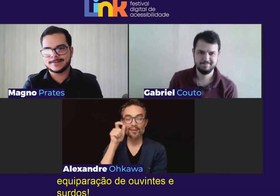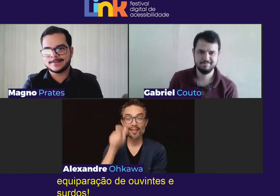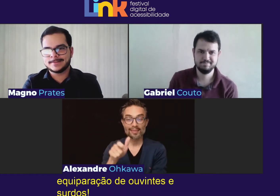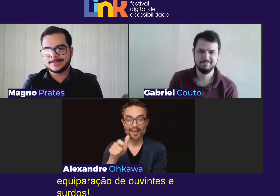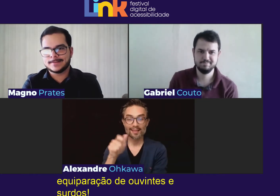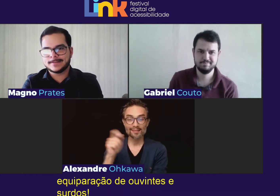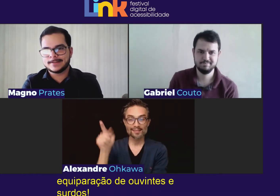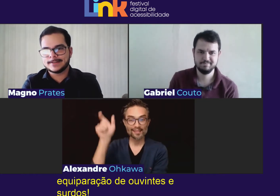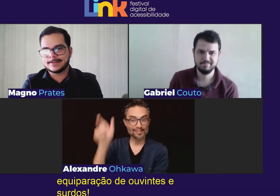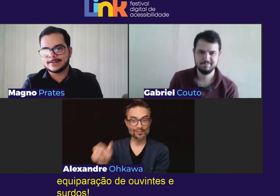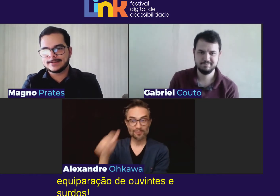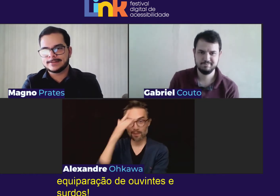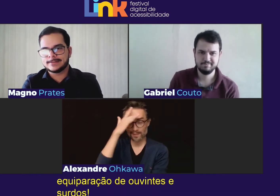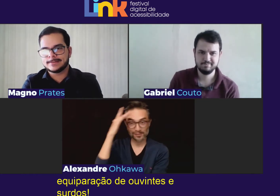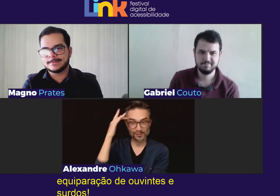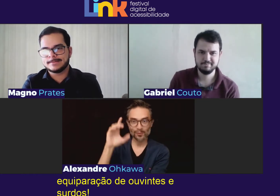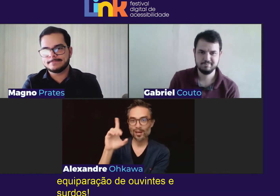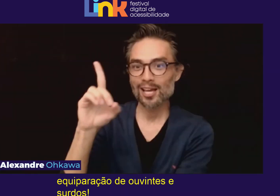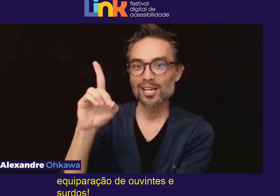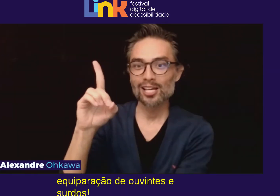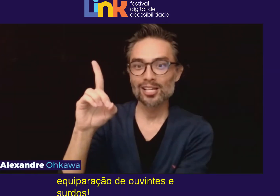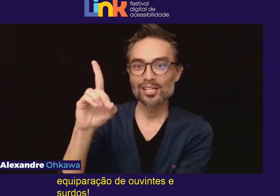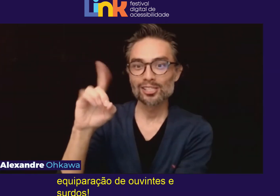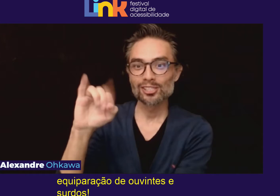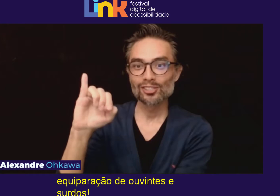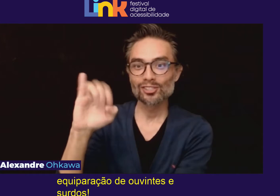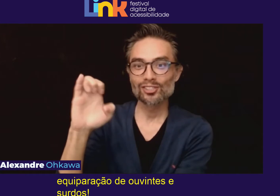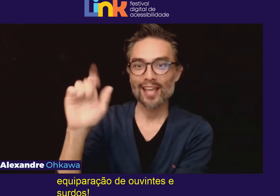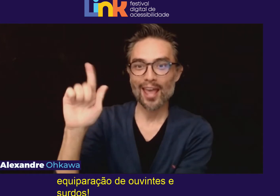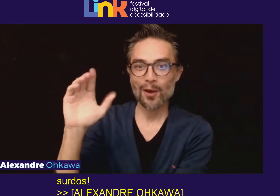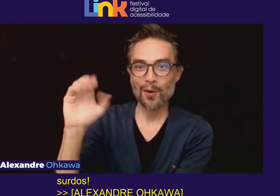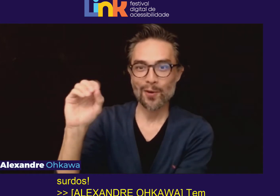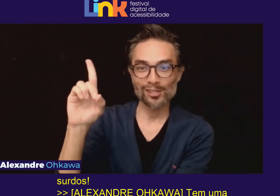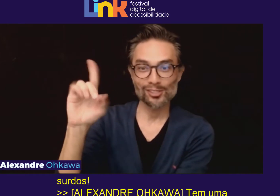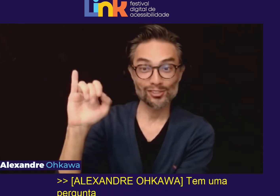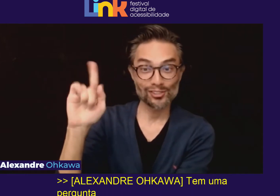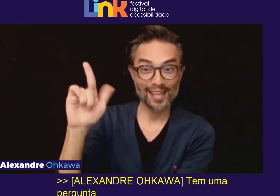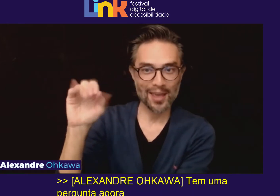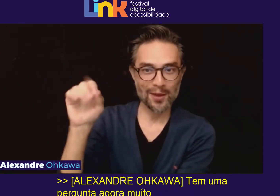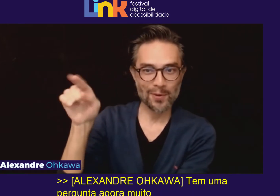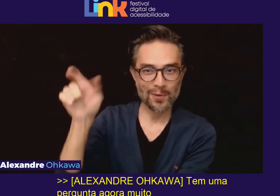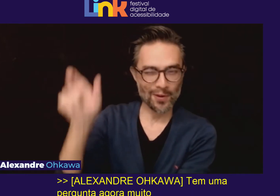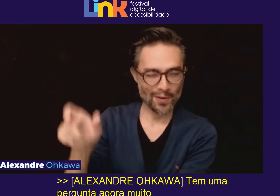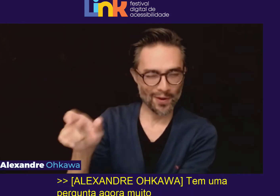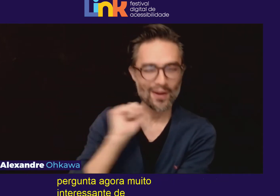Tem uma pergunta agora muito interessante de uma pessoa chamada Diego.